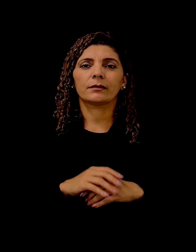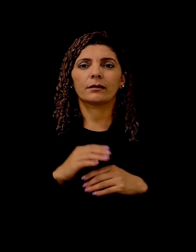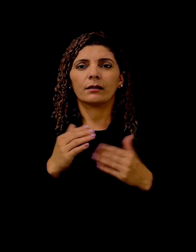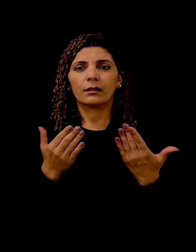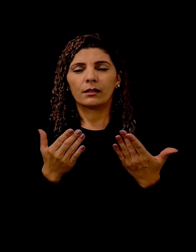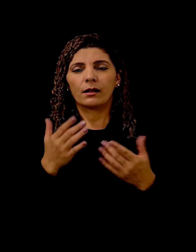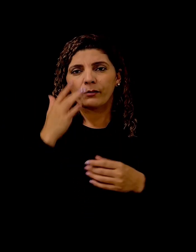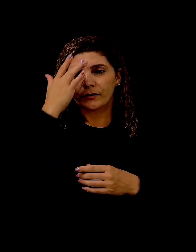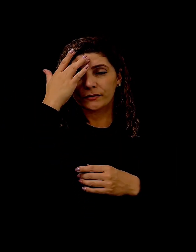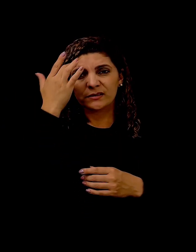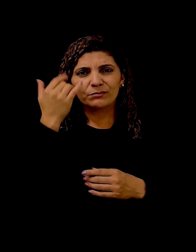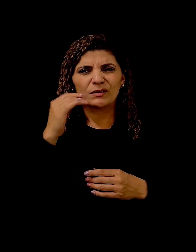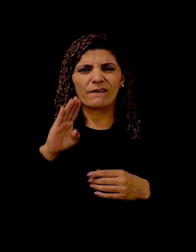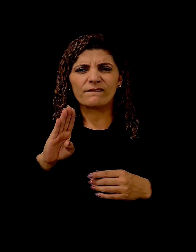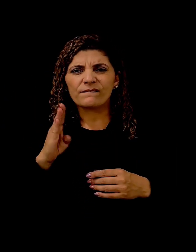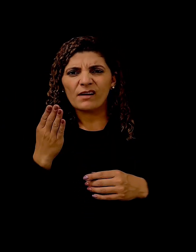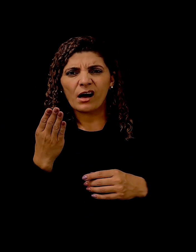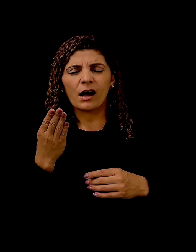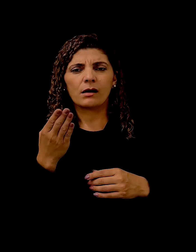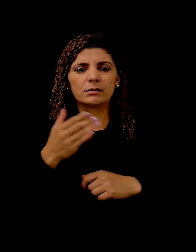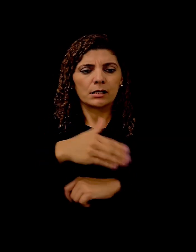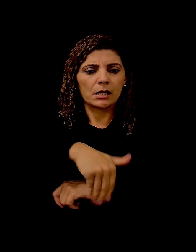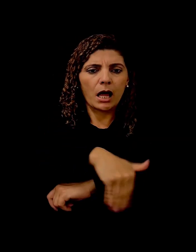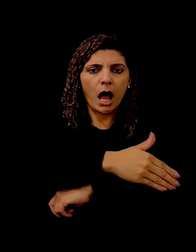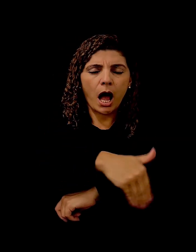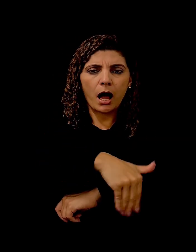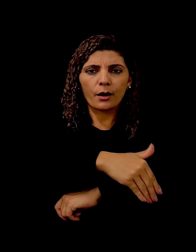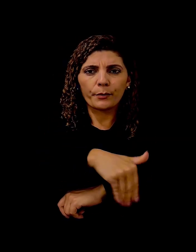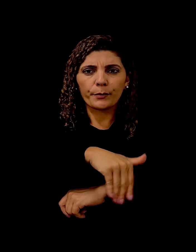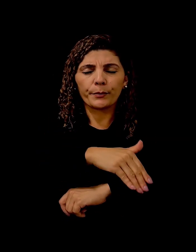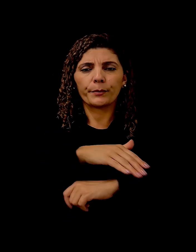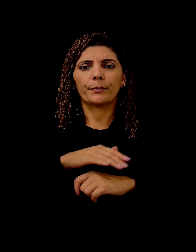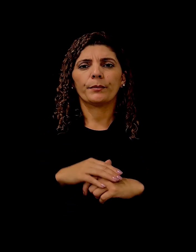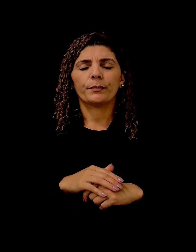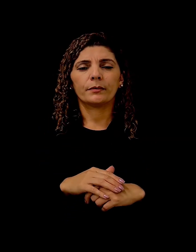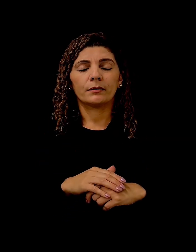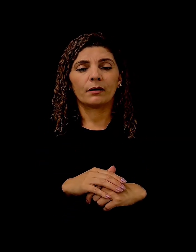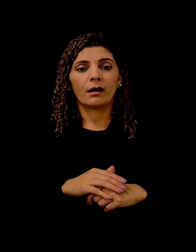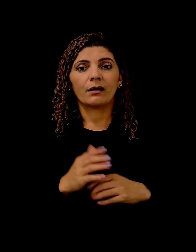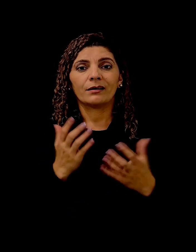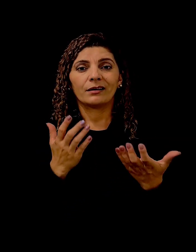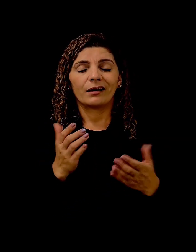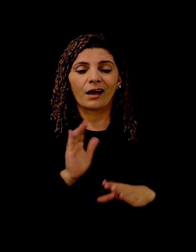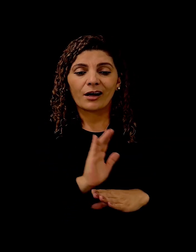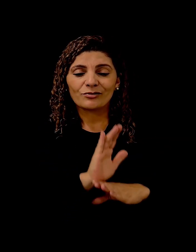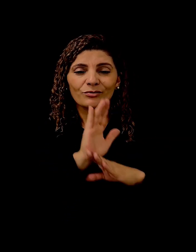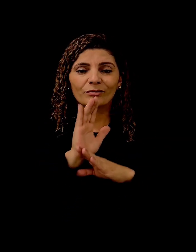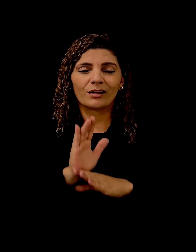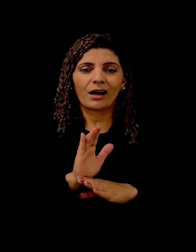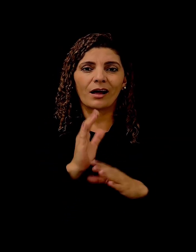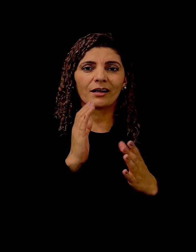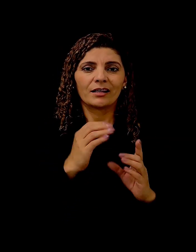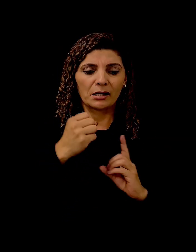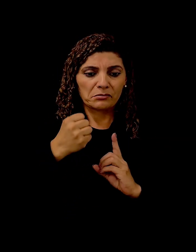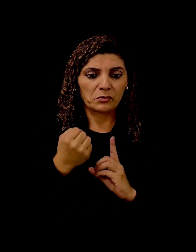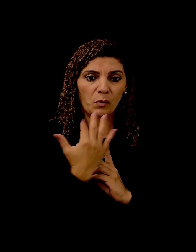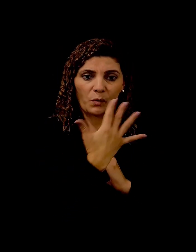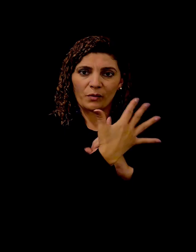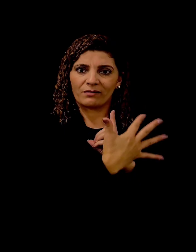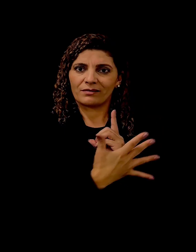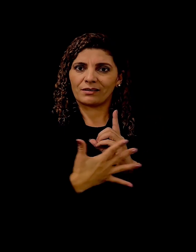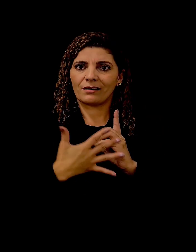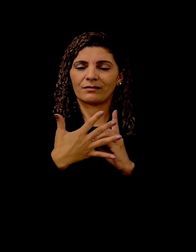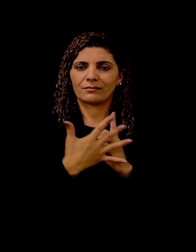nas sinagogas e nas ruas, para serem glorificados pelos homens.